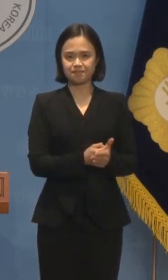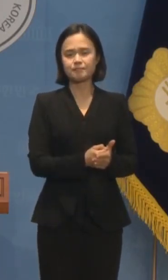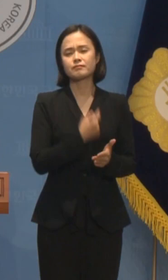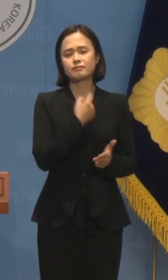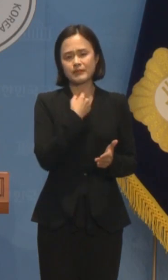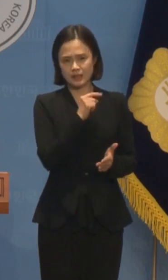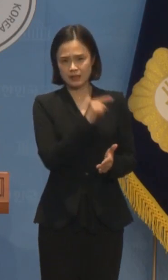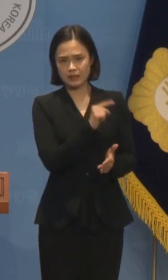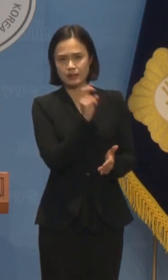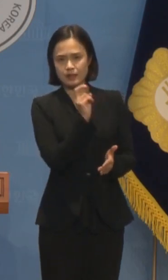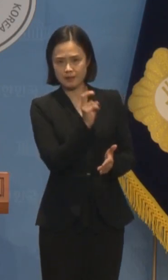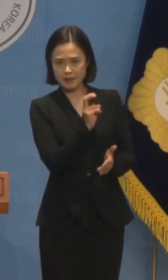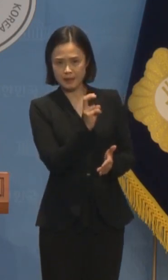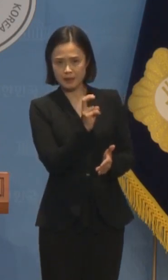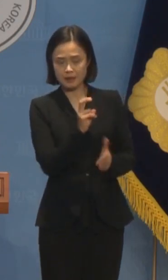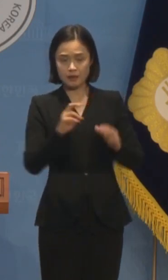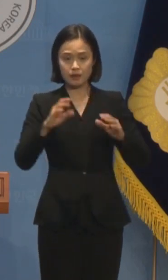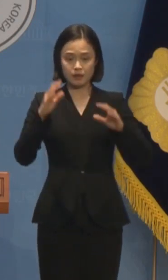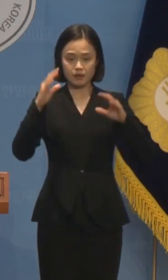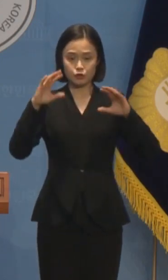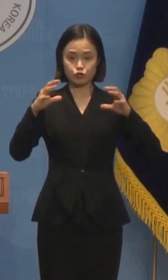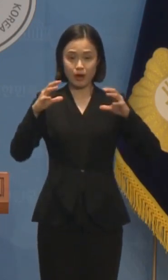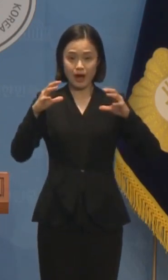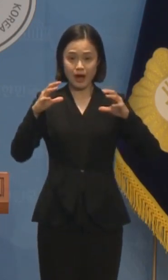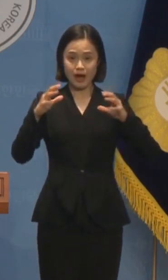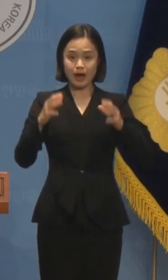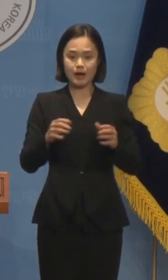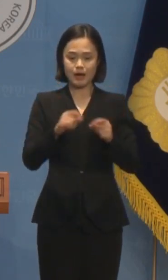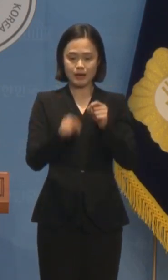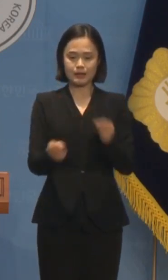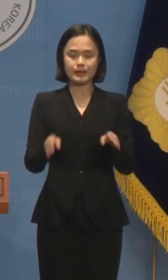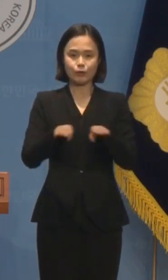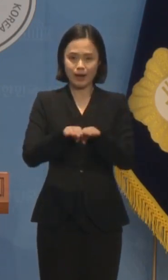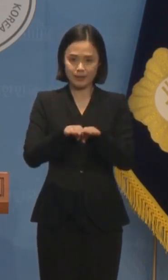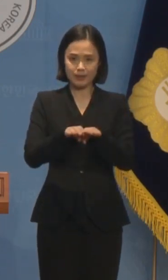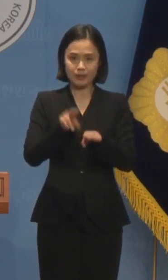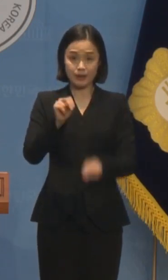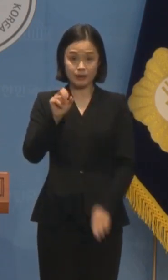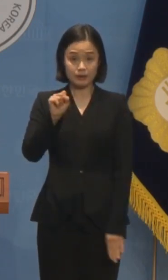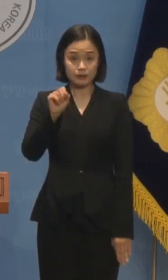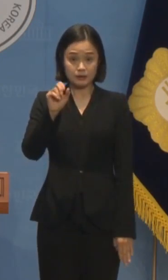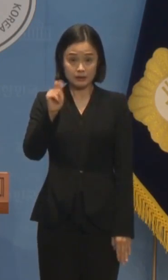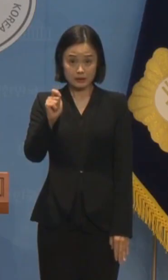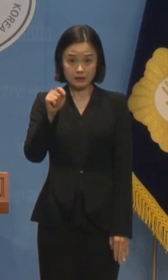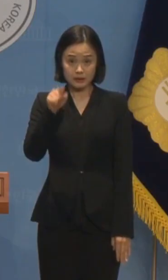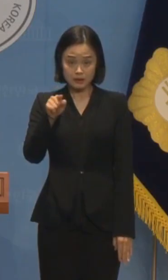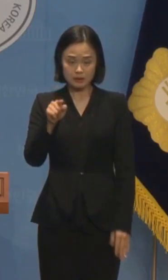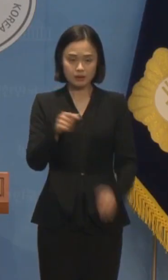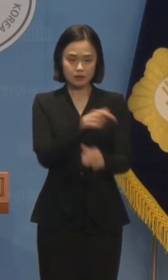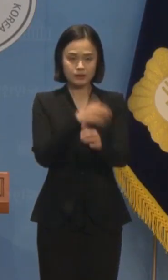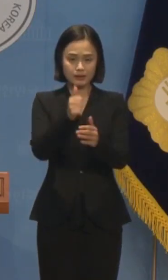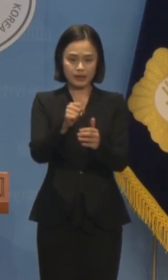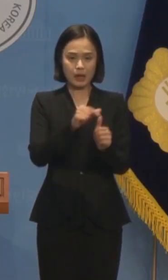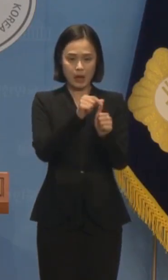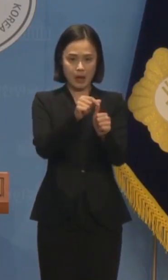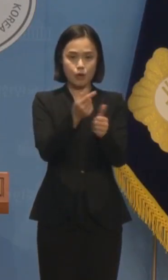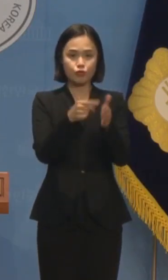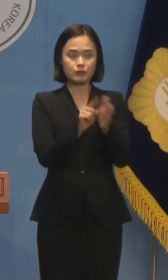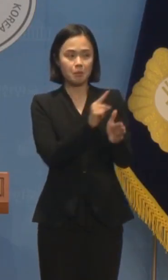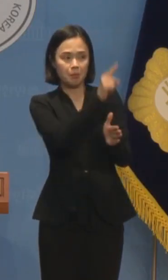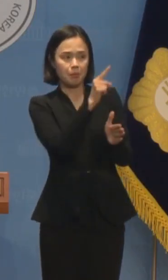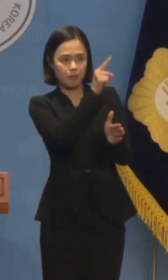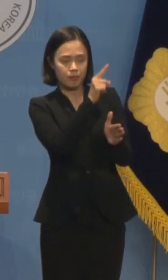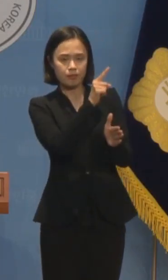절차를 완전히 무너뜨린 보이지 않는 손이 작동했다고 밖에 볼 수 없습니다. 직권남용의